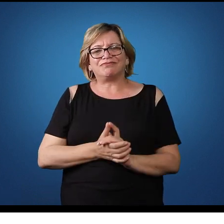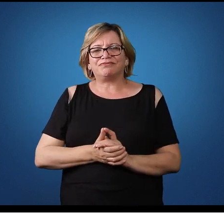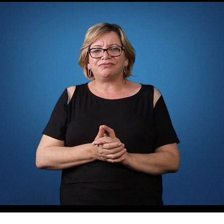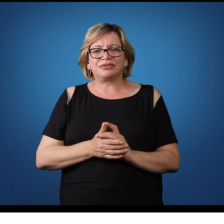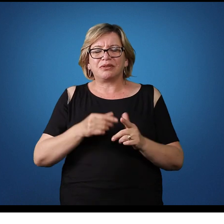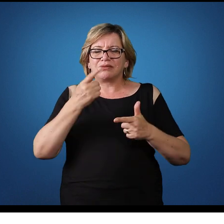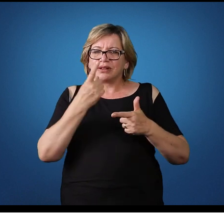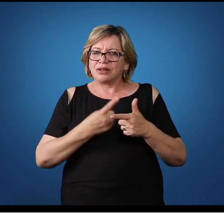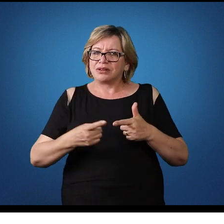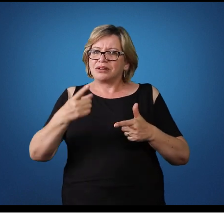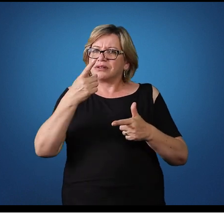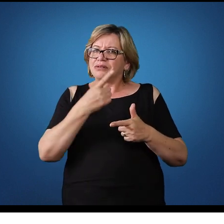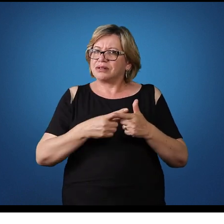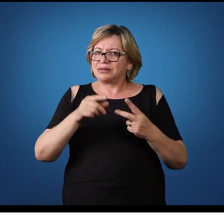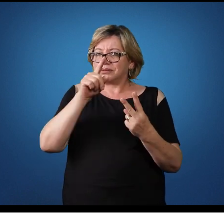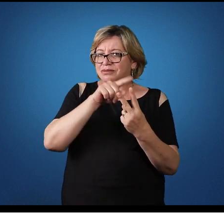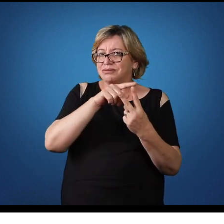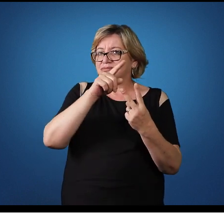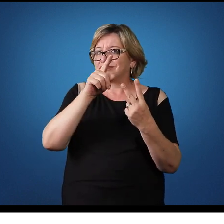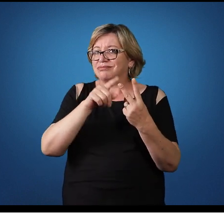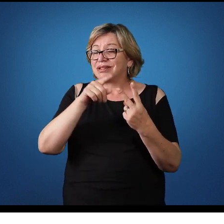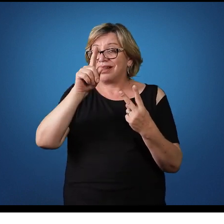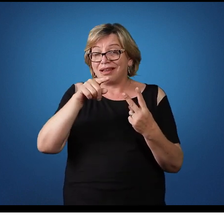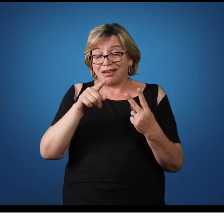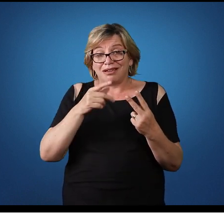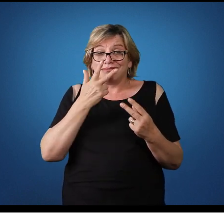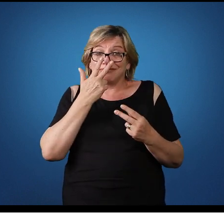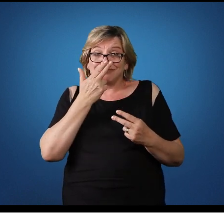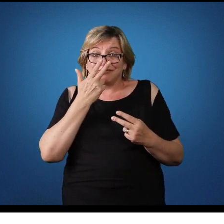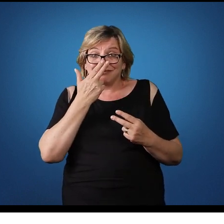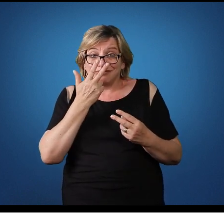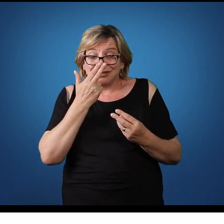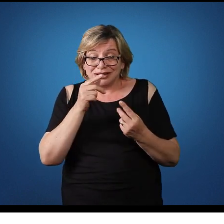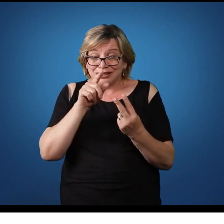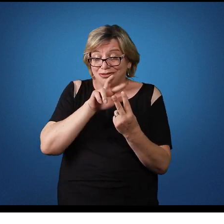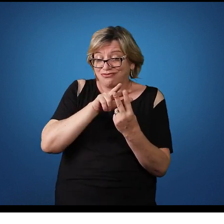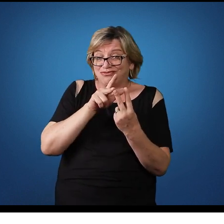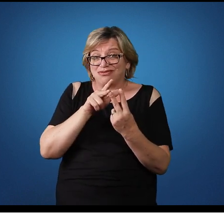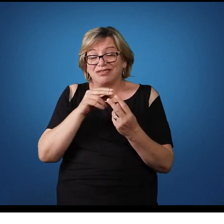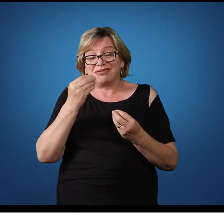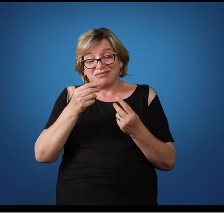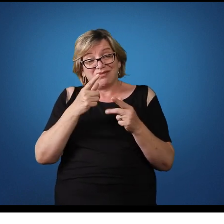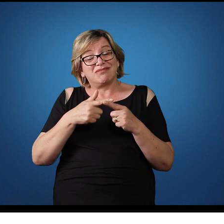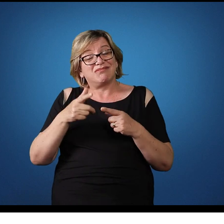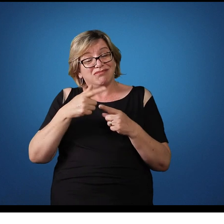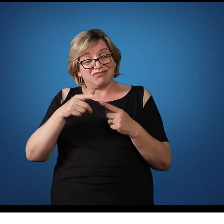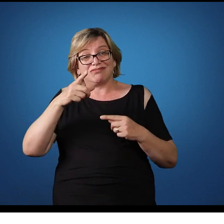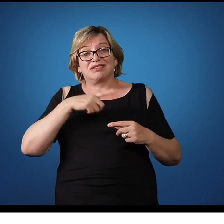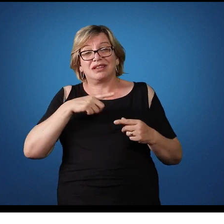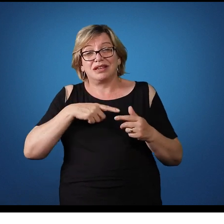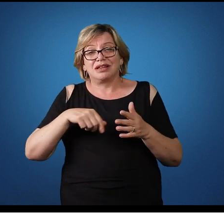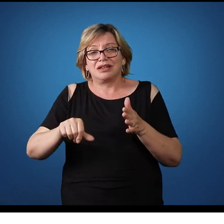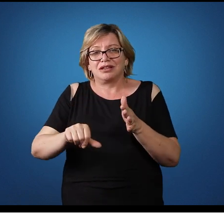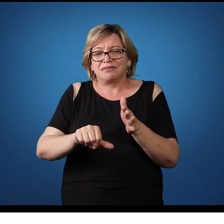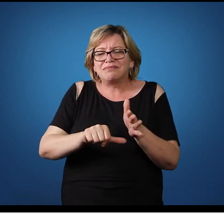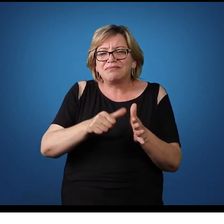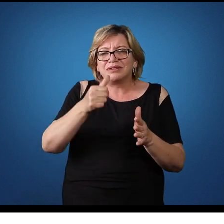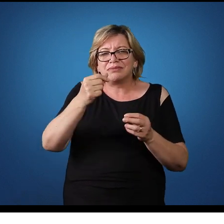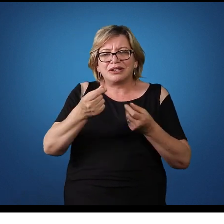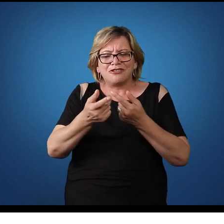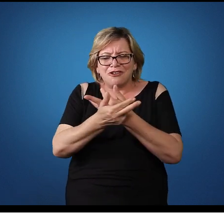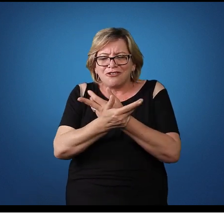O problema com essas definições é semelhante àquele que a gente encontra com as definições essencialistas, né? Primeiro, a